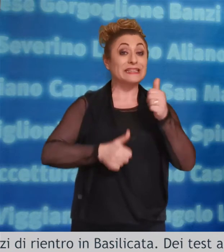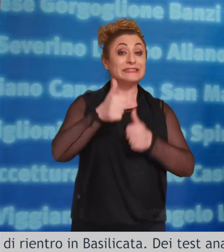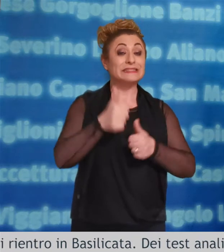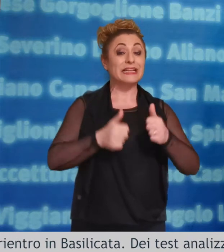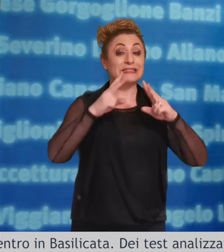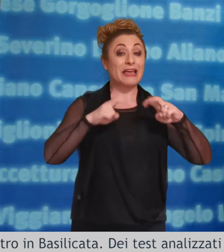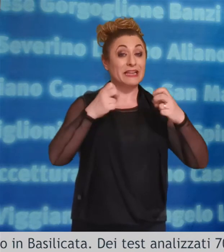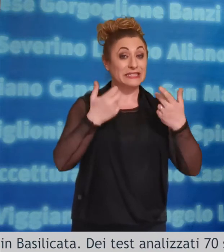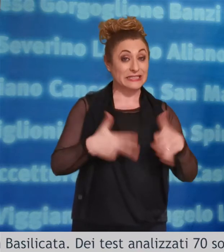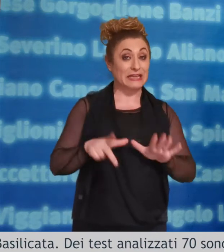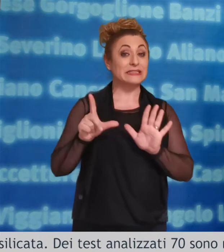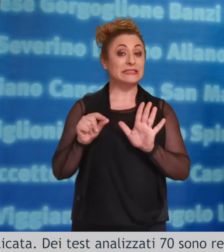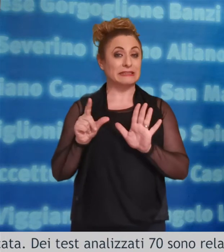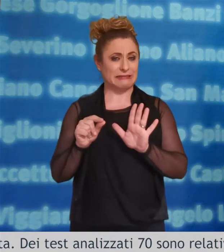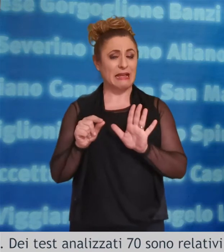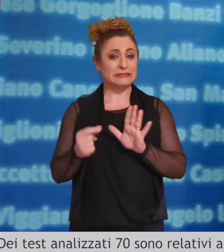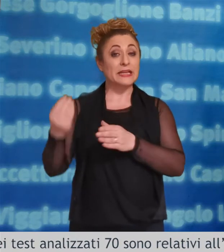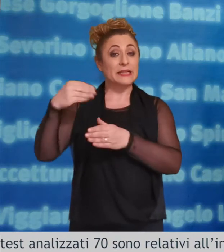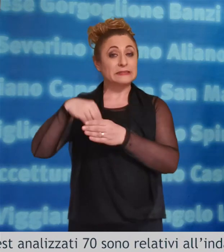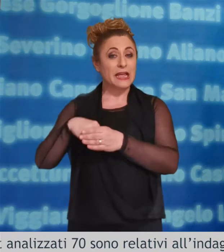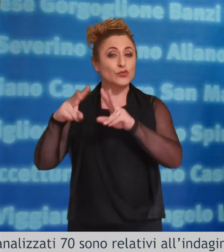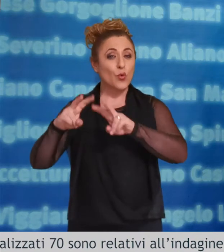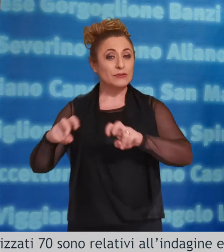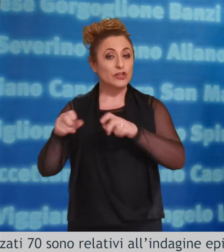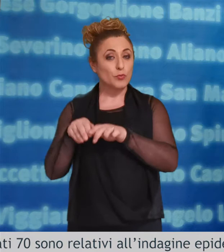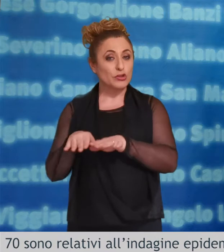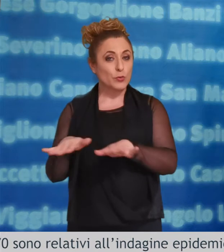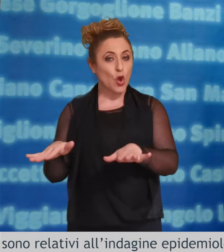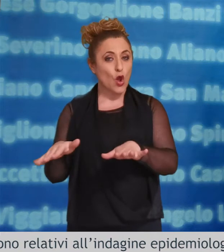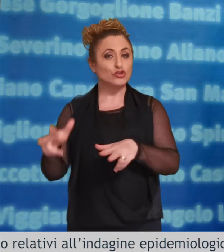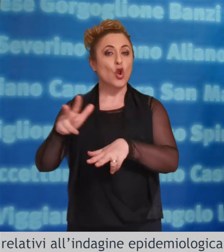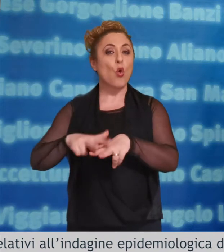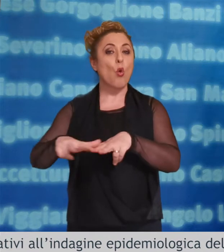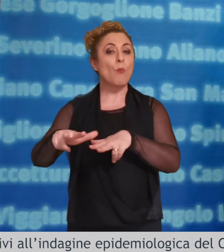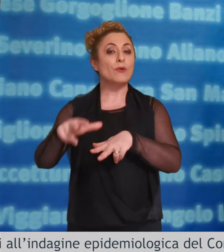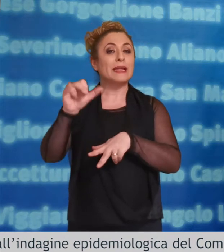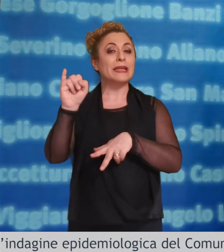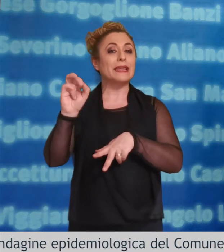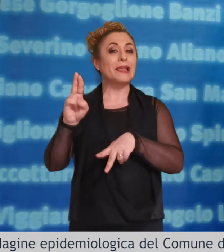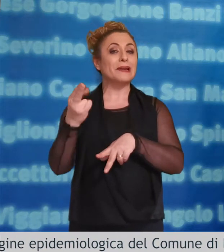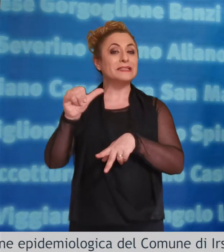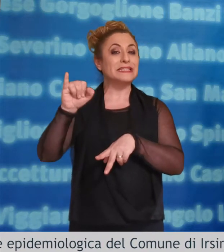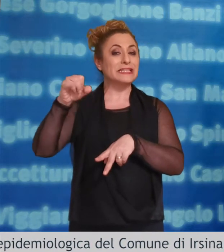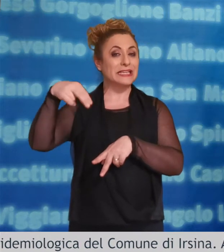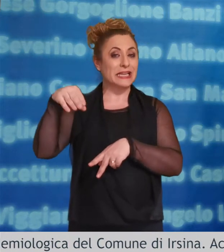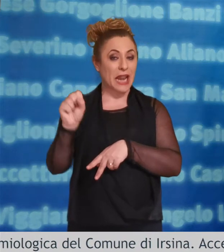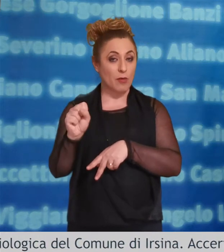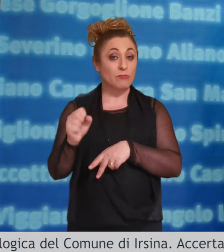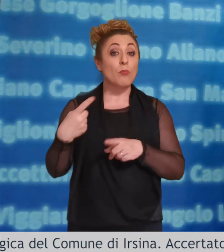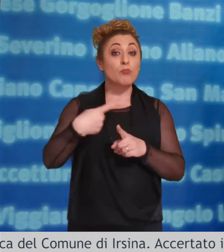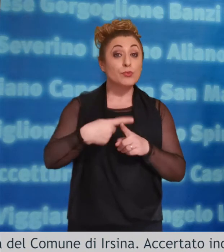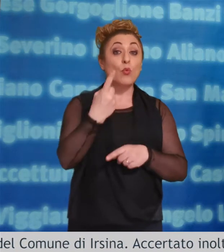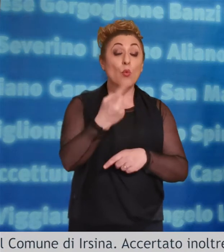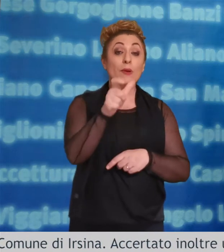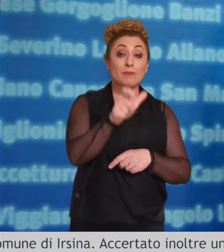test analizzati 70 sono relativi all'indagine epidemiologica del comune di irsina accertato